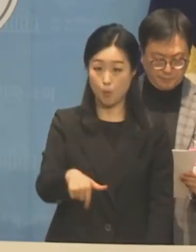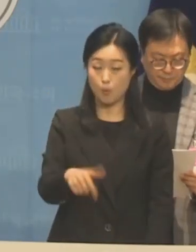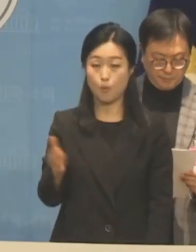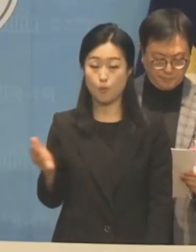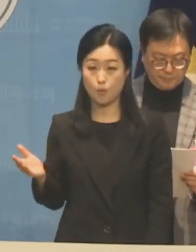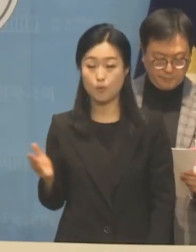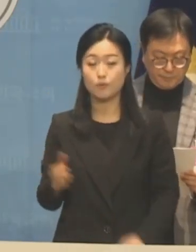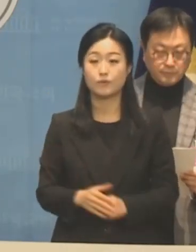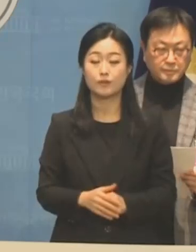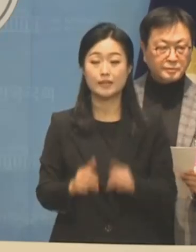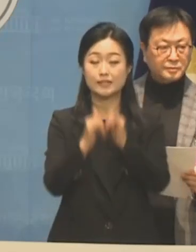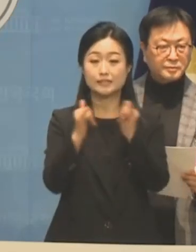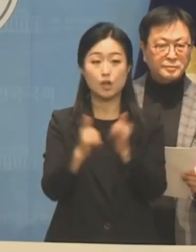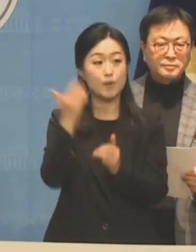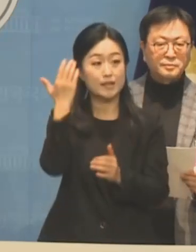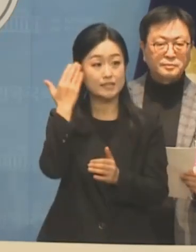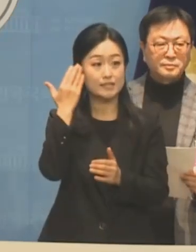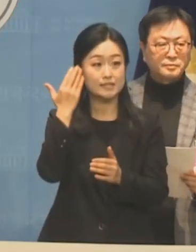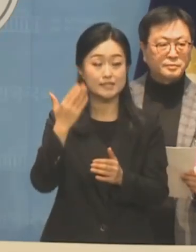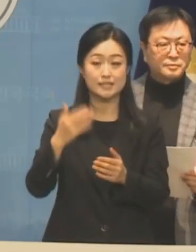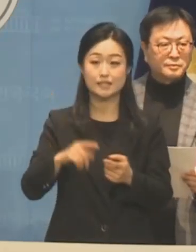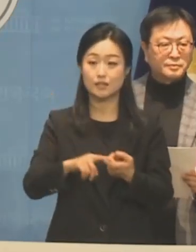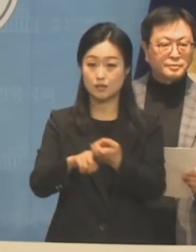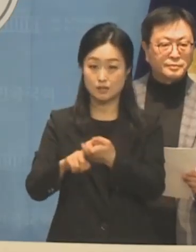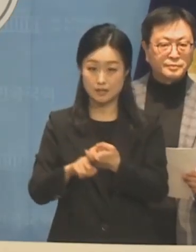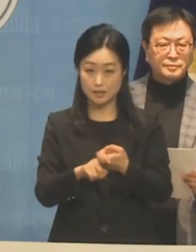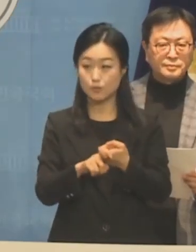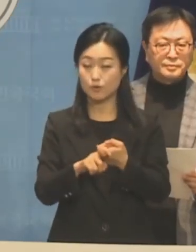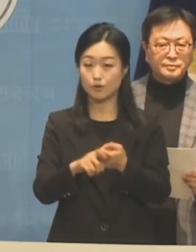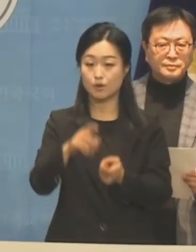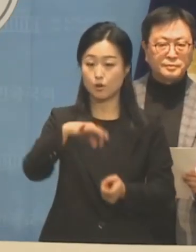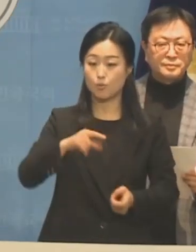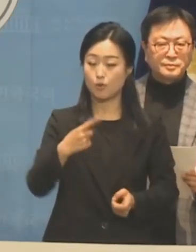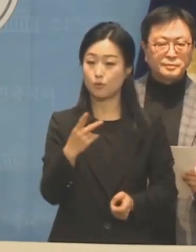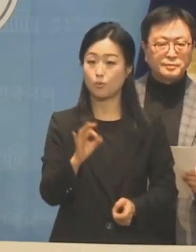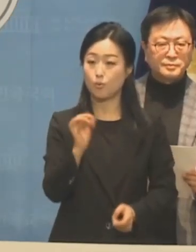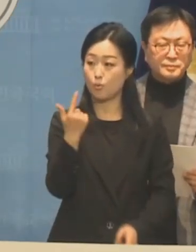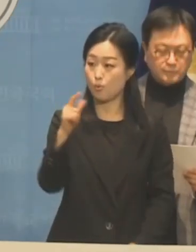사회대개혁 지식네트워크 운영위원이신 원동욱 교수님,